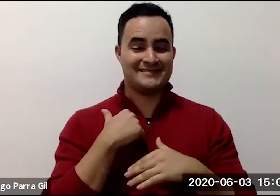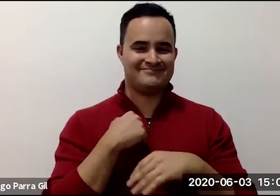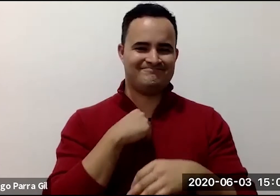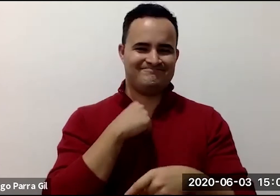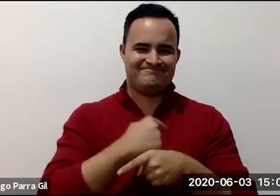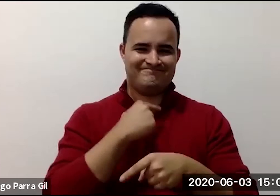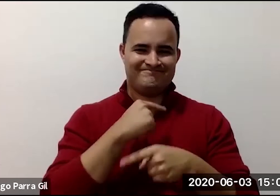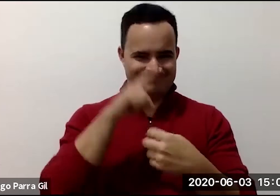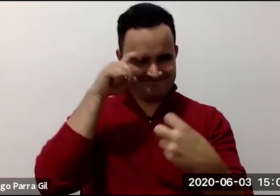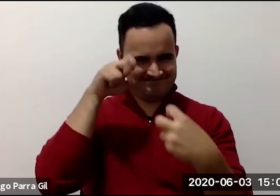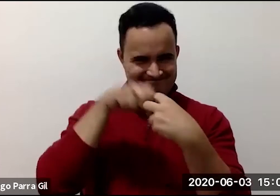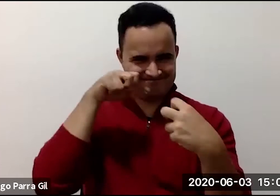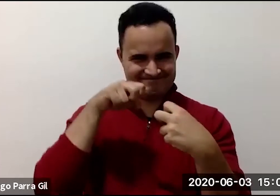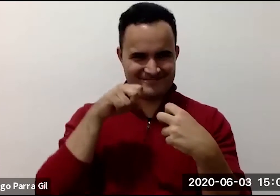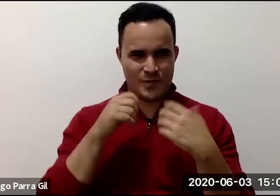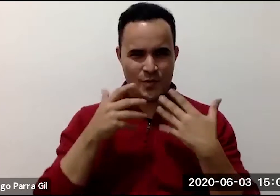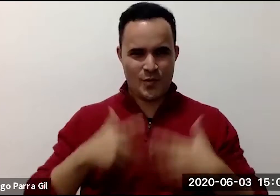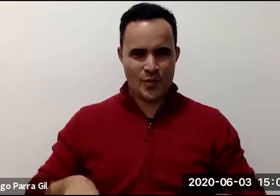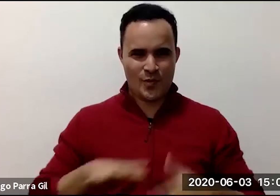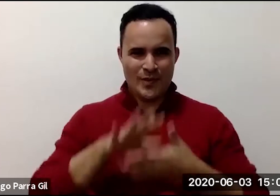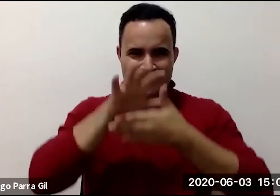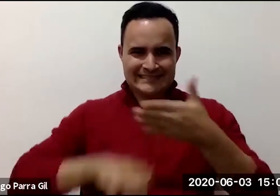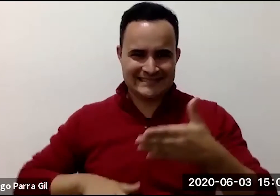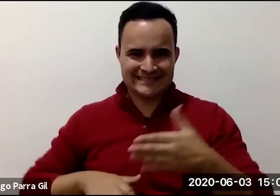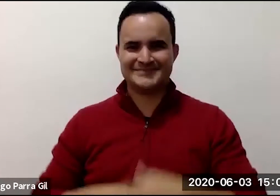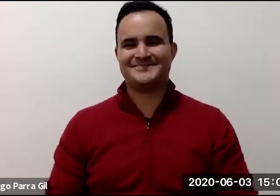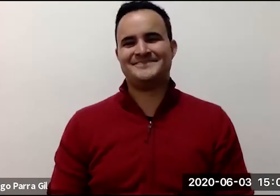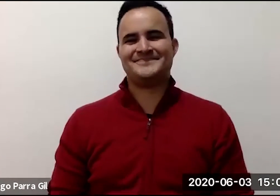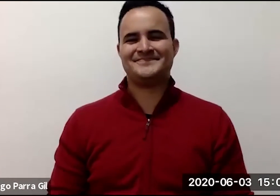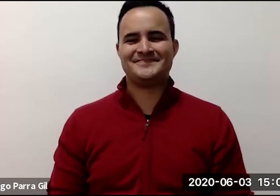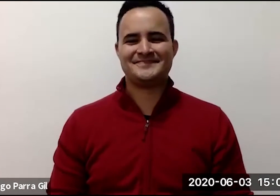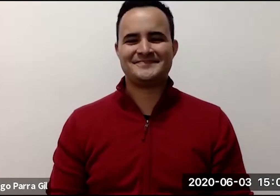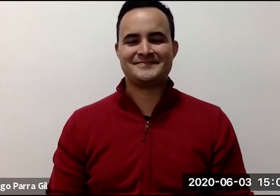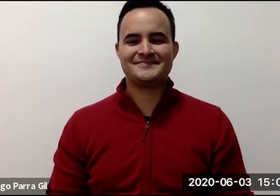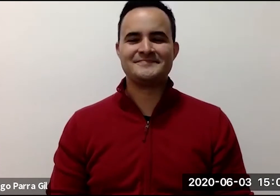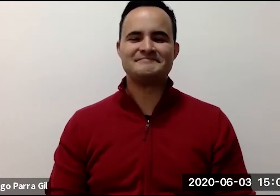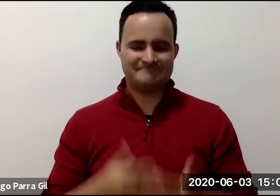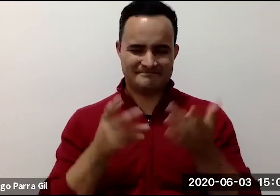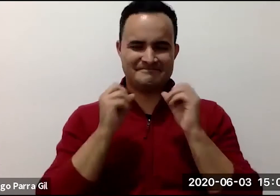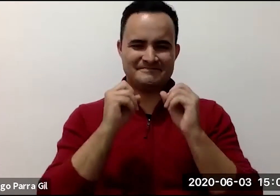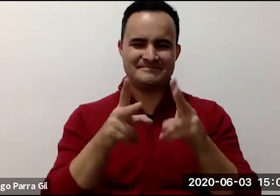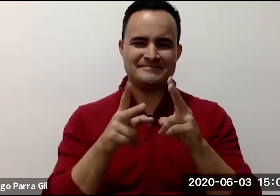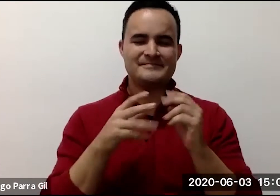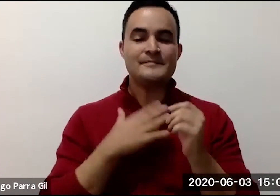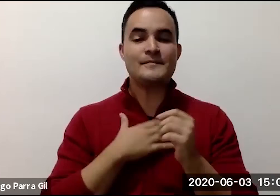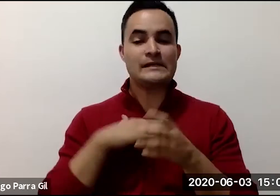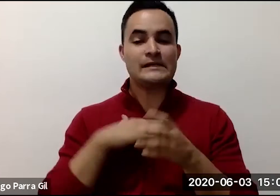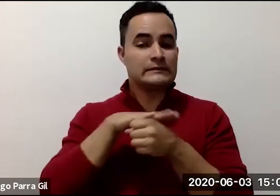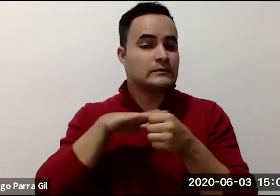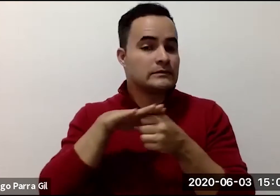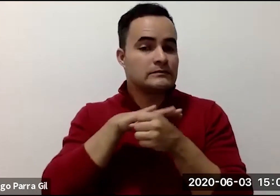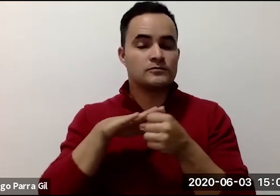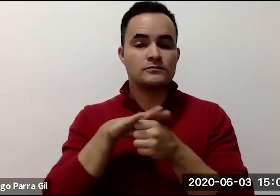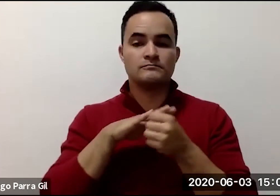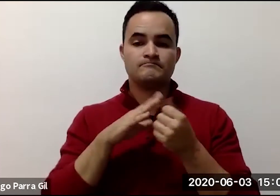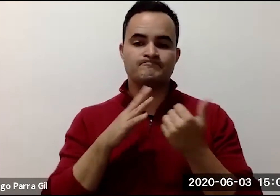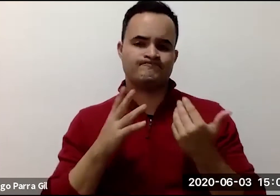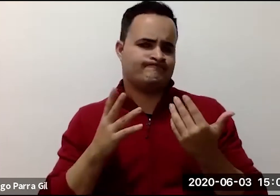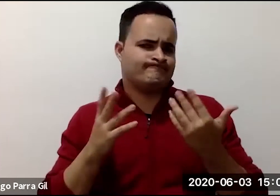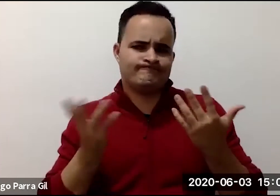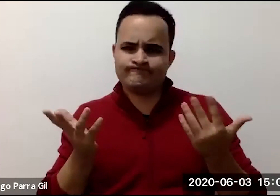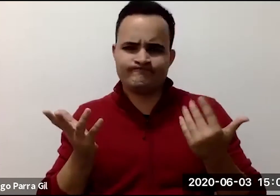Bueno, estaba diciendo que estas situaciones son difícilmente comunicables, son